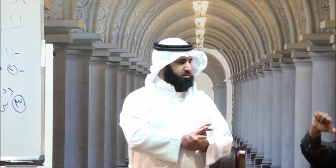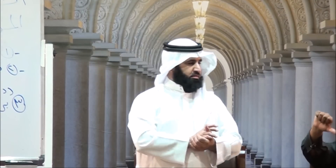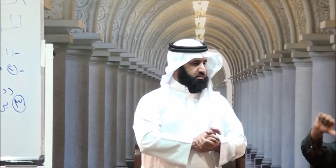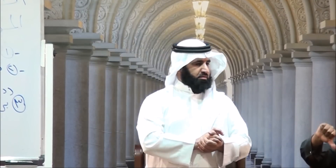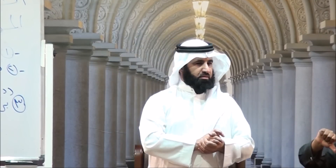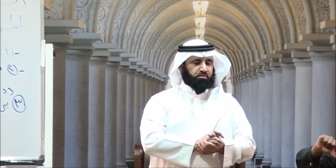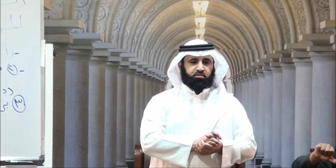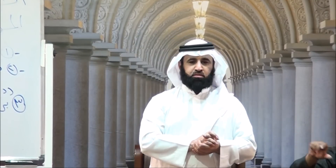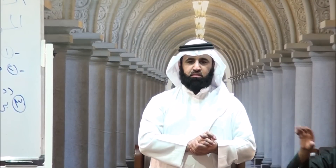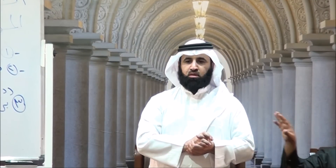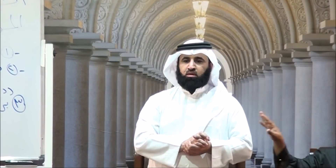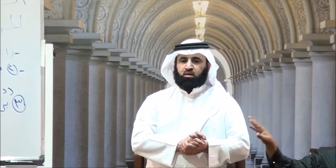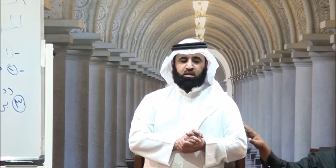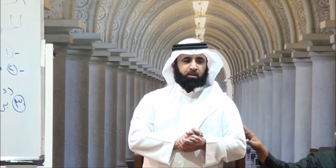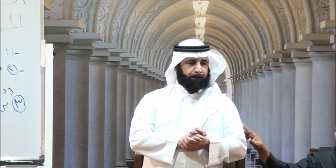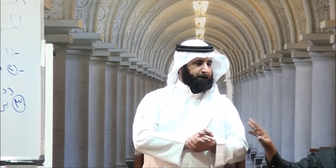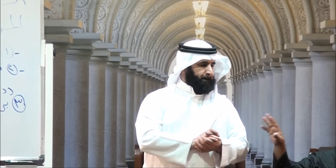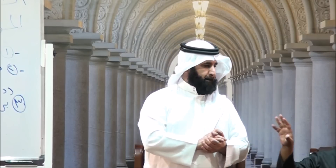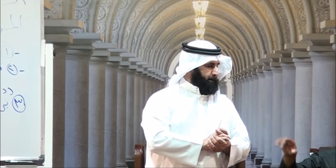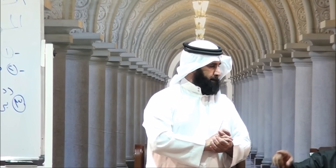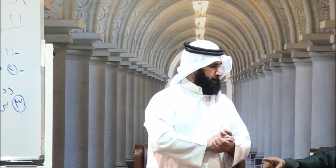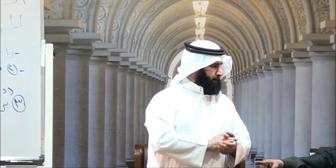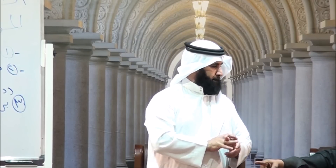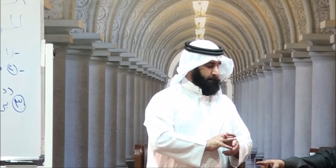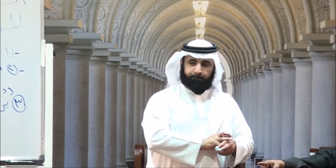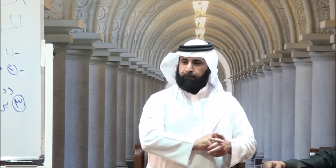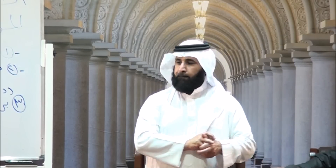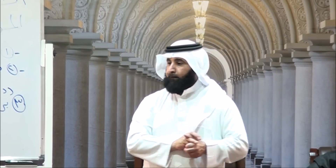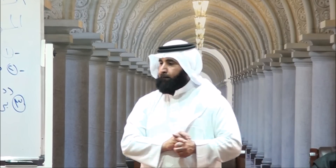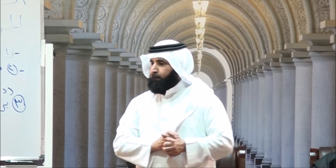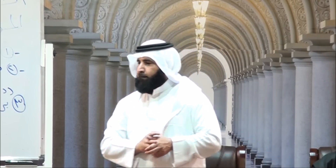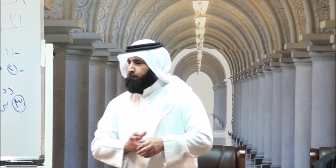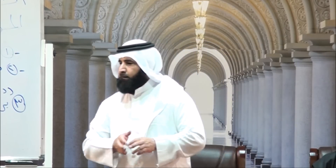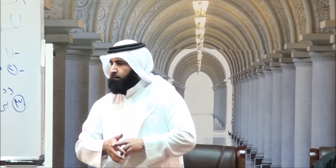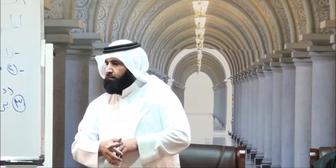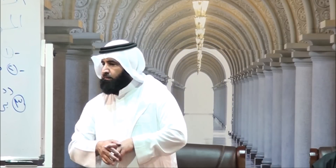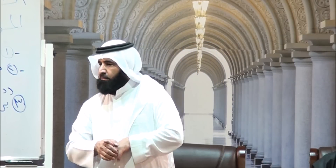حتى لو كان ما يدري ترى.